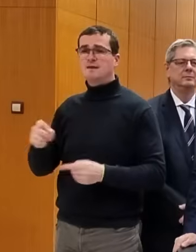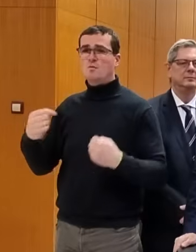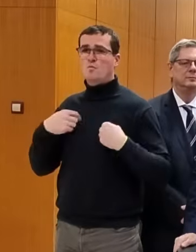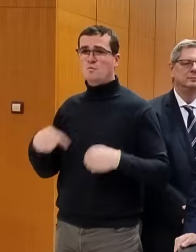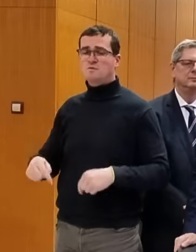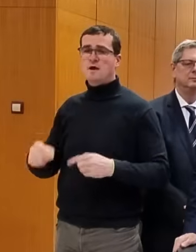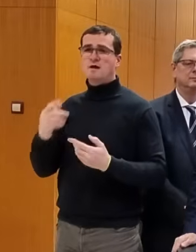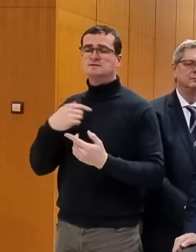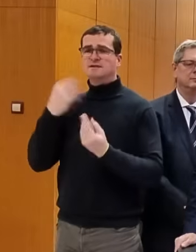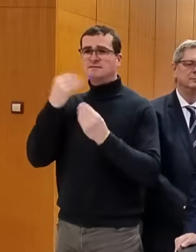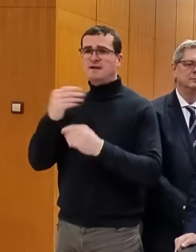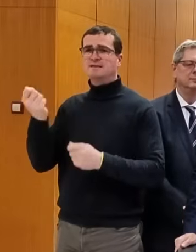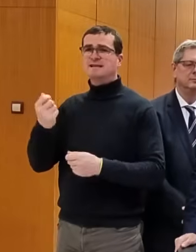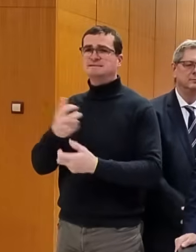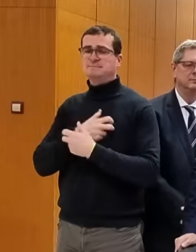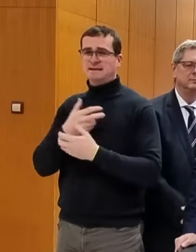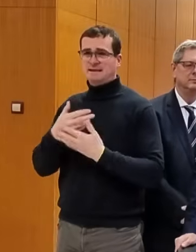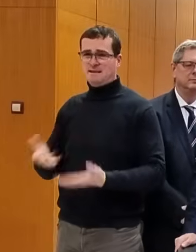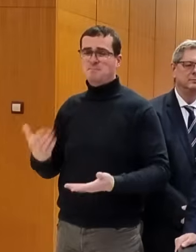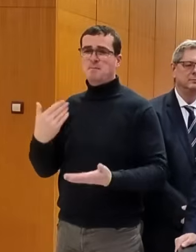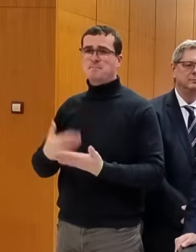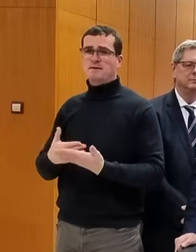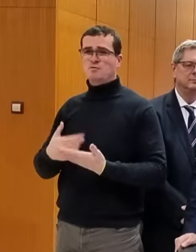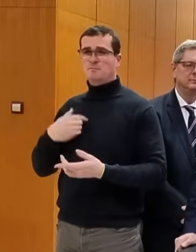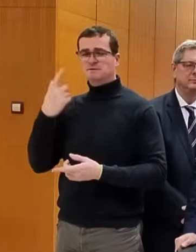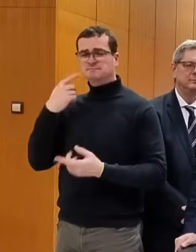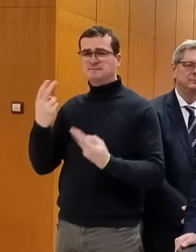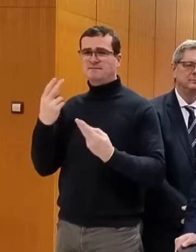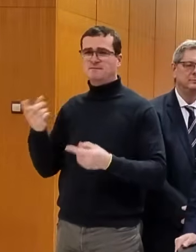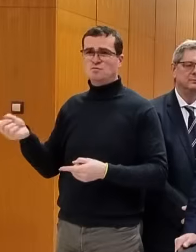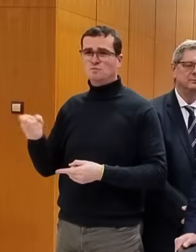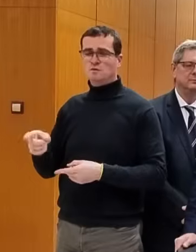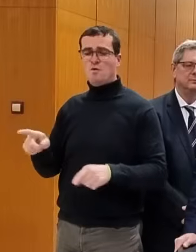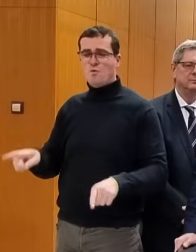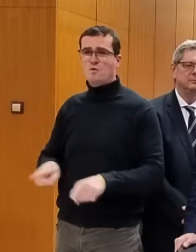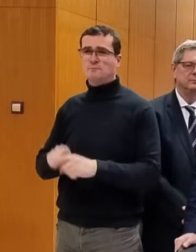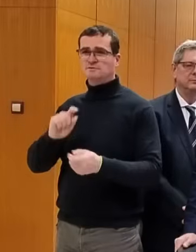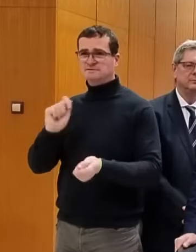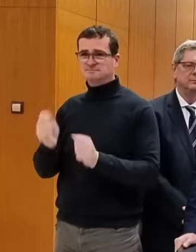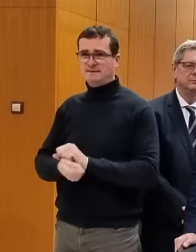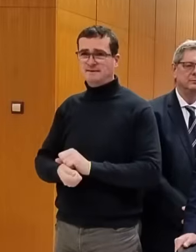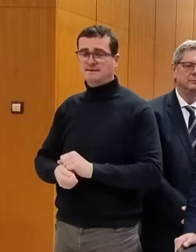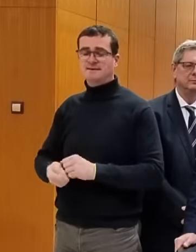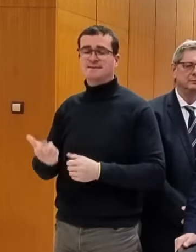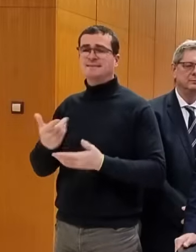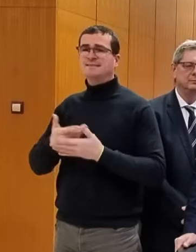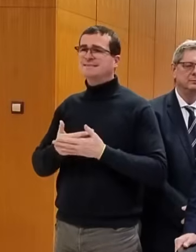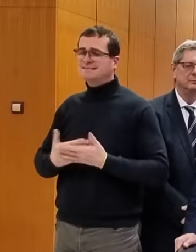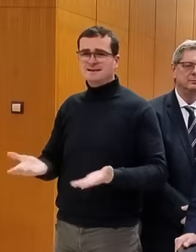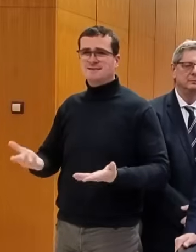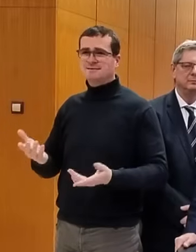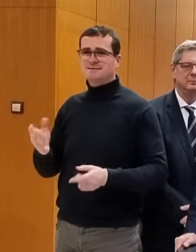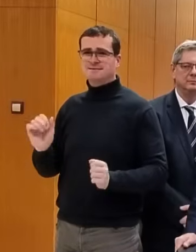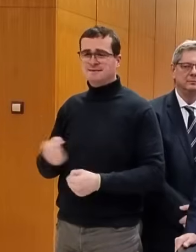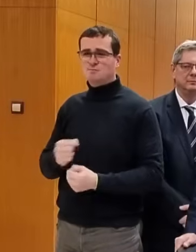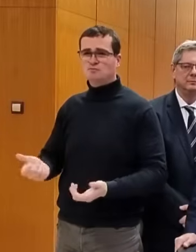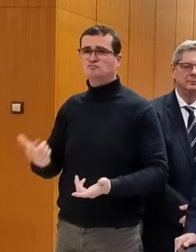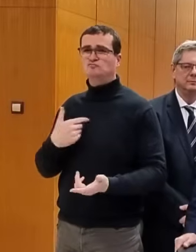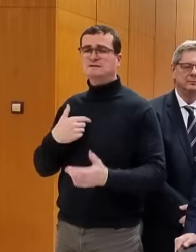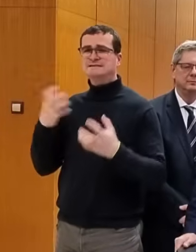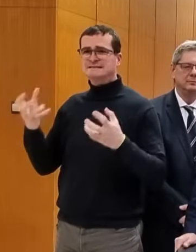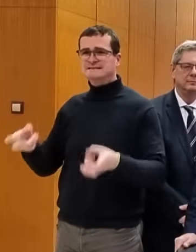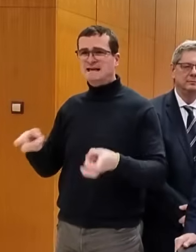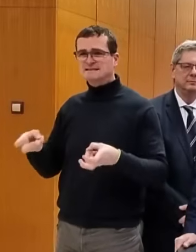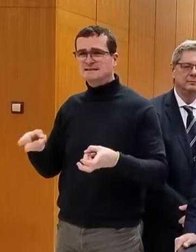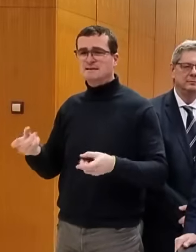v našom poriadku vyhlásený trest smrti a preto si myslím, že to nevyhnutné okamžite zmeniť. Proste nie je možné, aby ste mali za